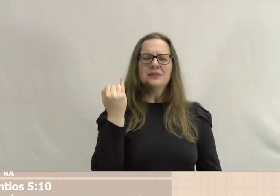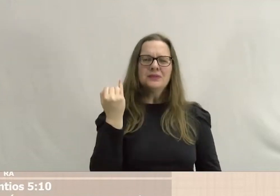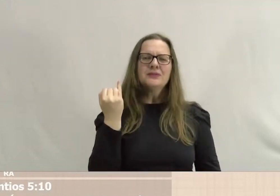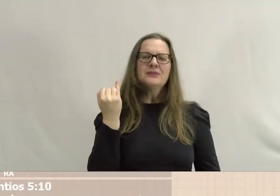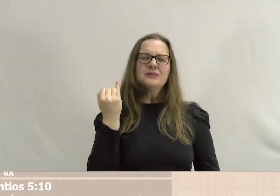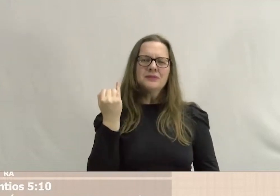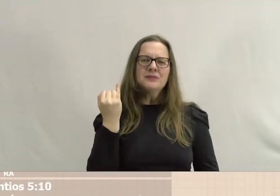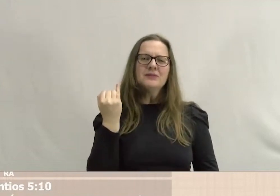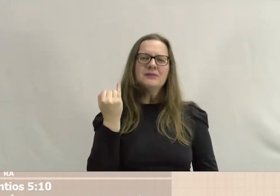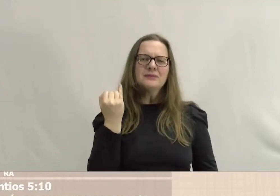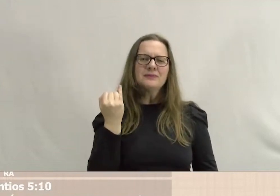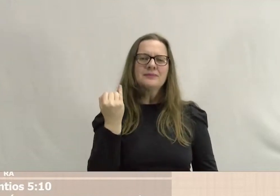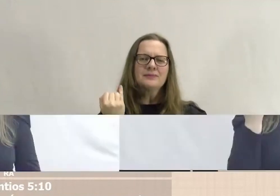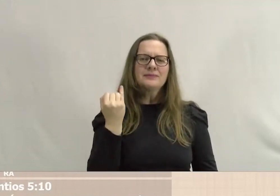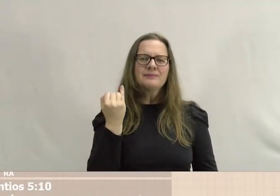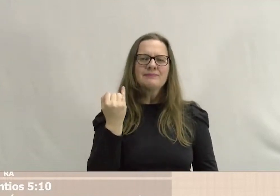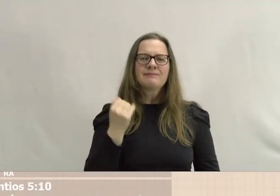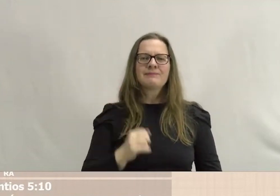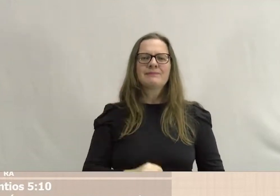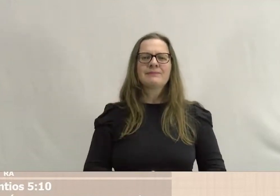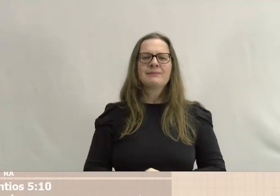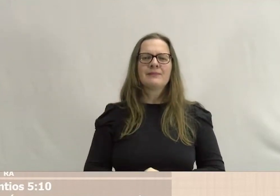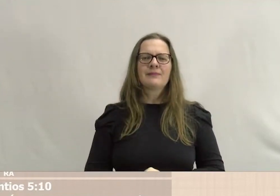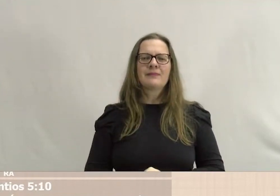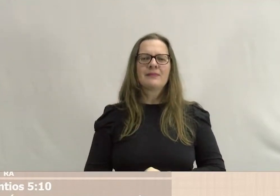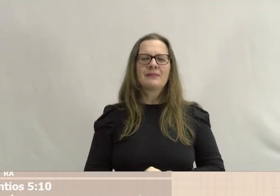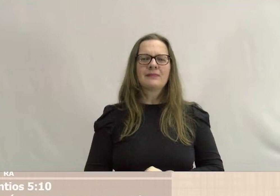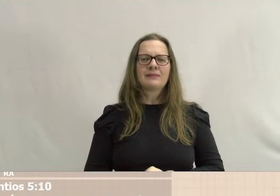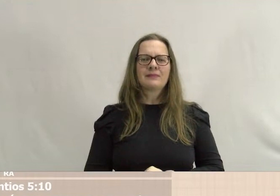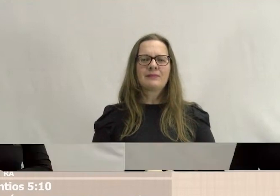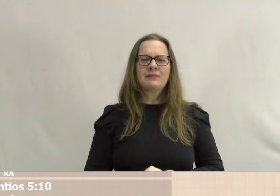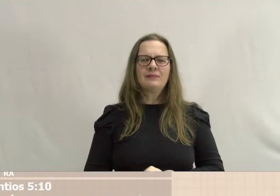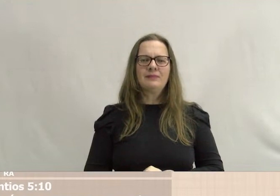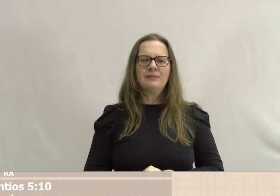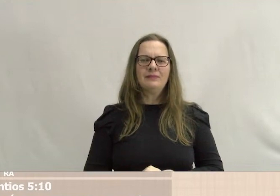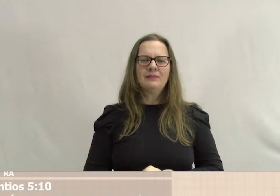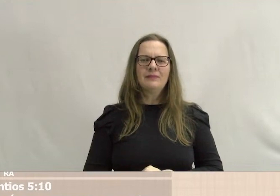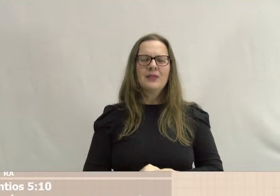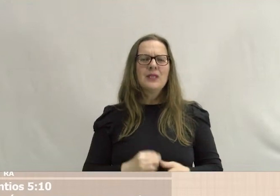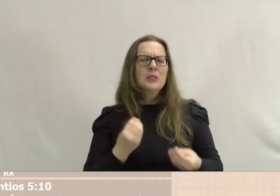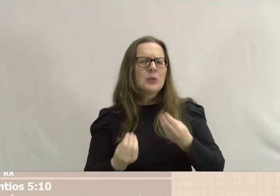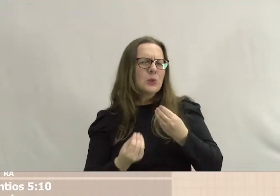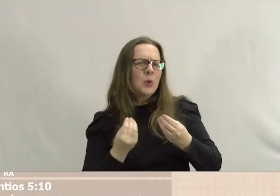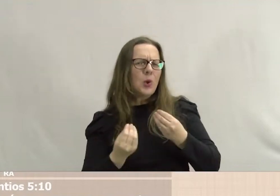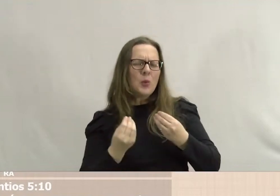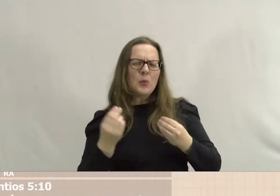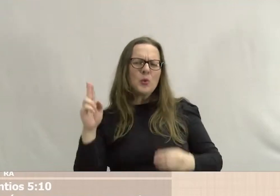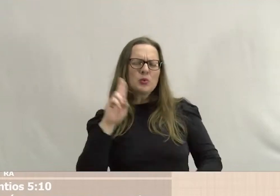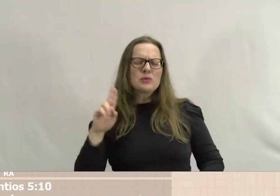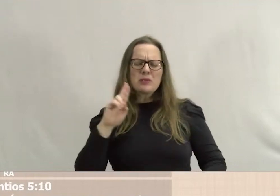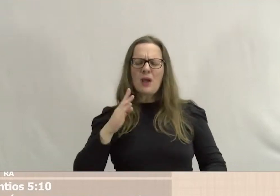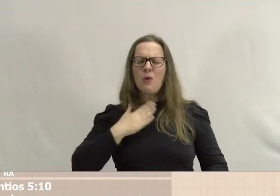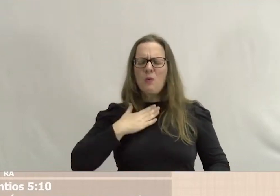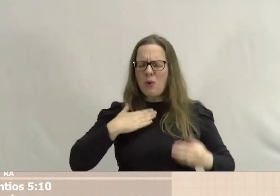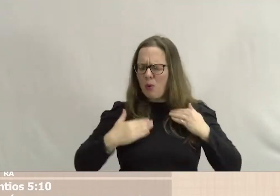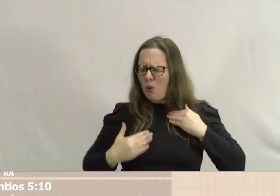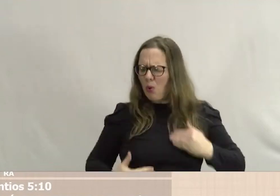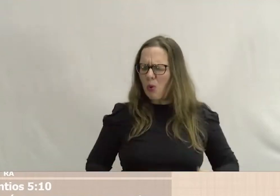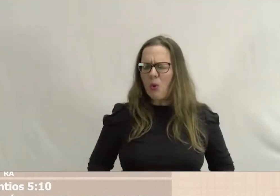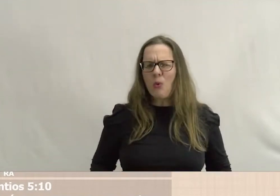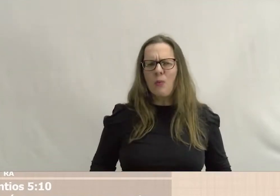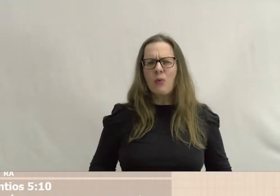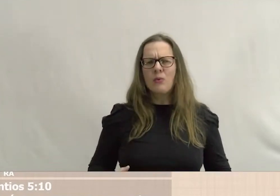E também muito mais importante como você vai usar esse corpo. Se usar esse corpo